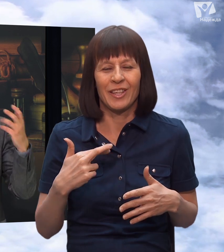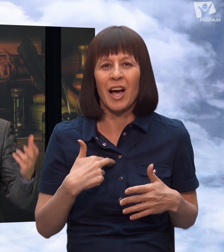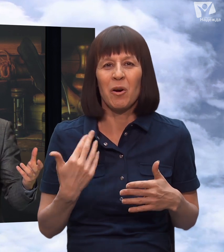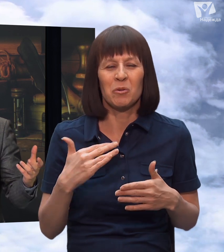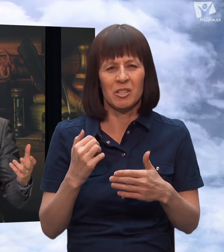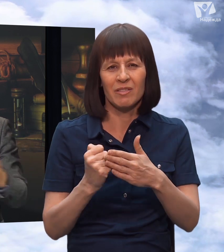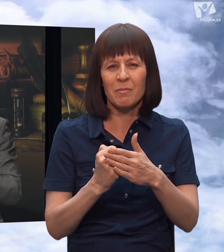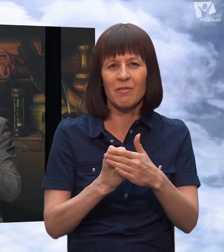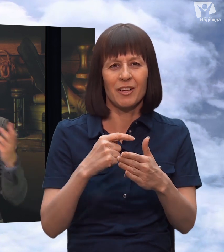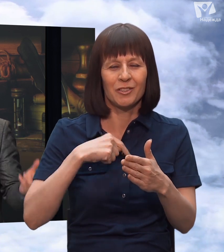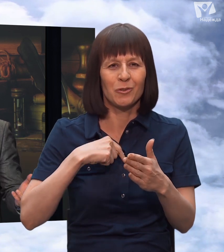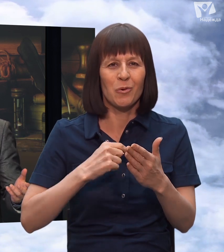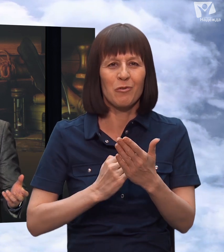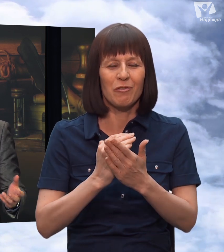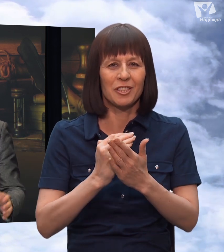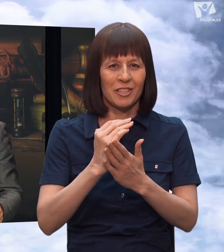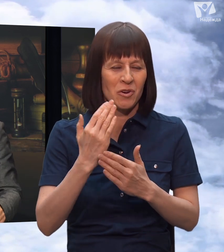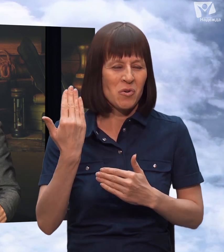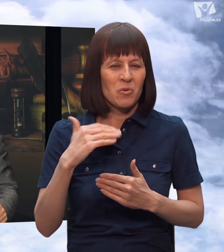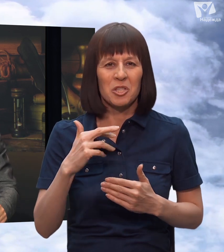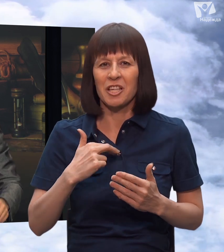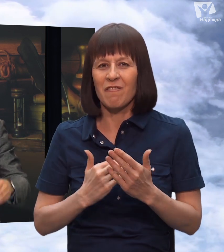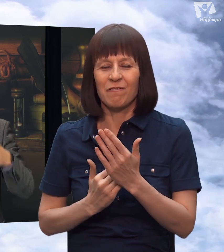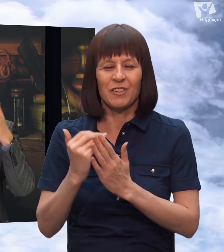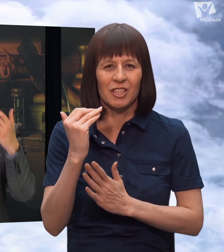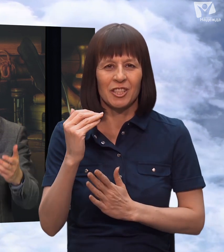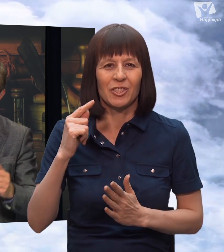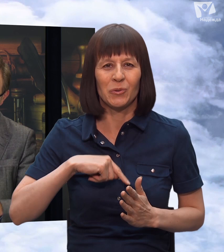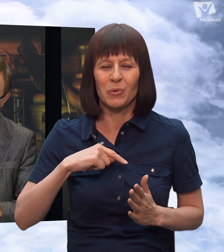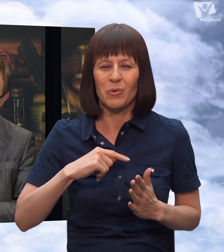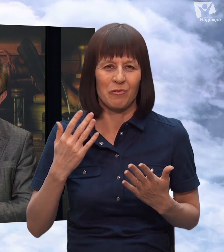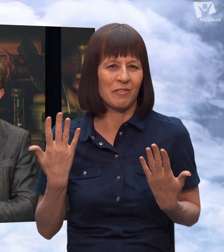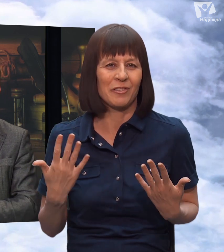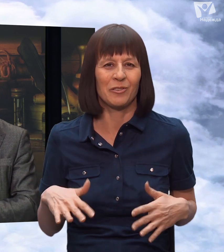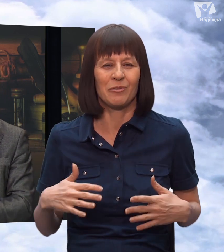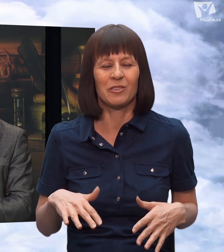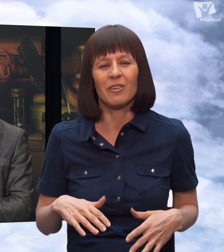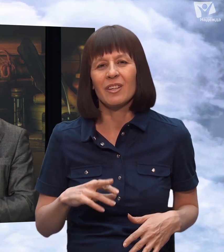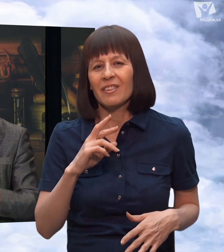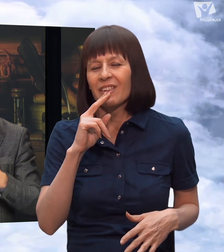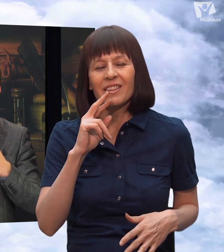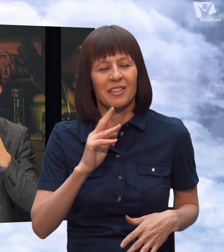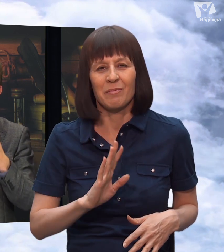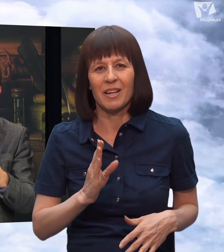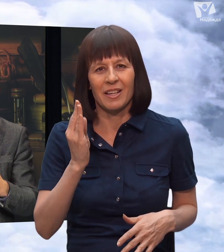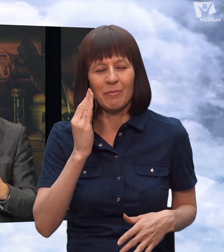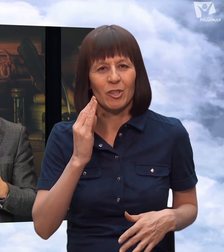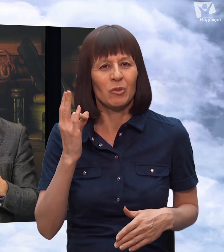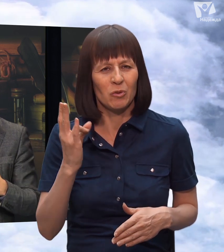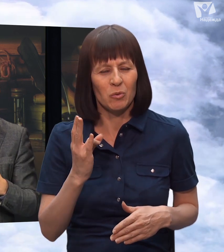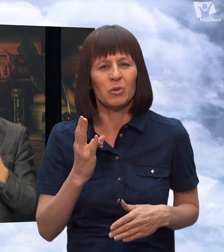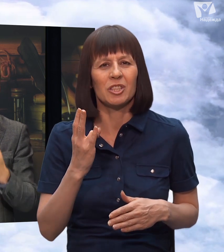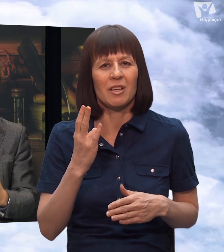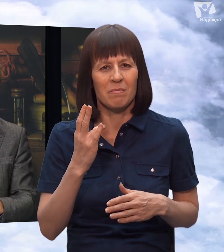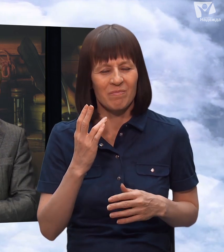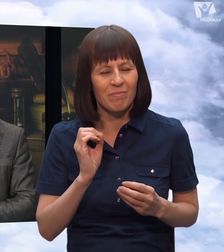больше наверно ничего нам сделать для того чтобы еще как то лучше это процесс